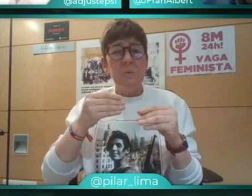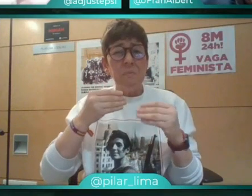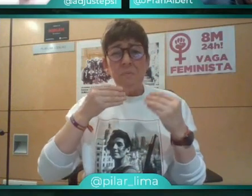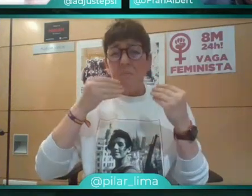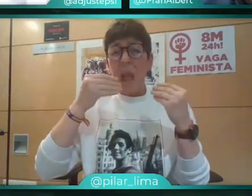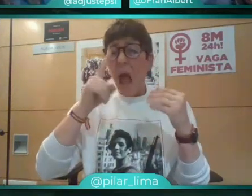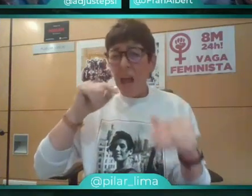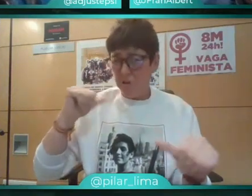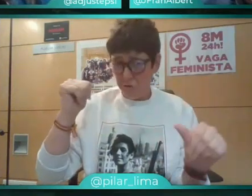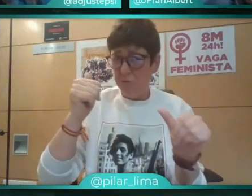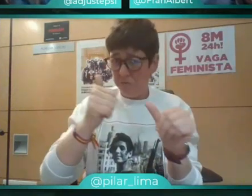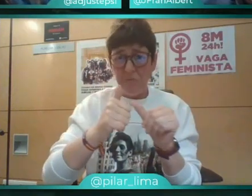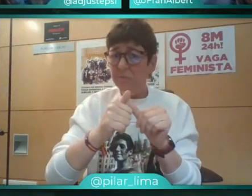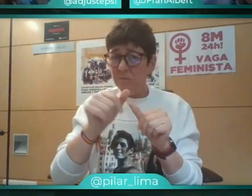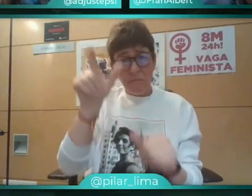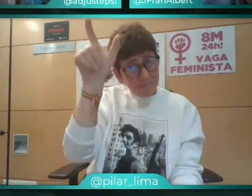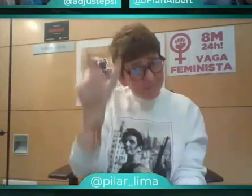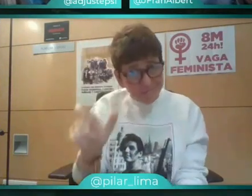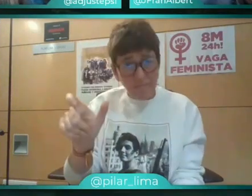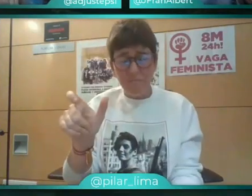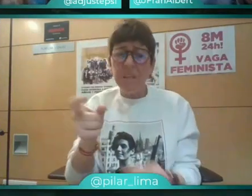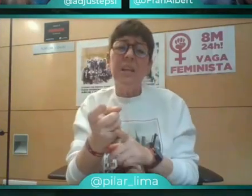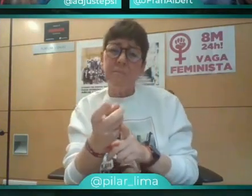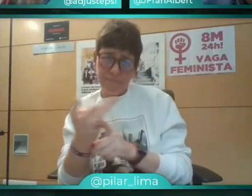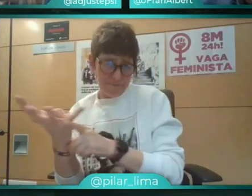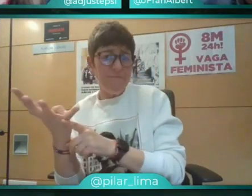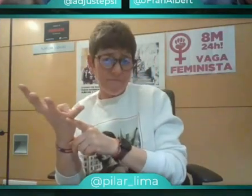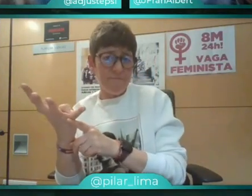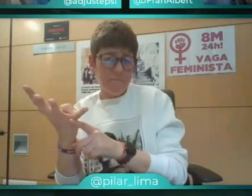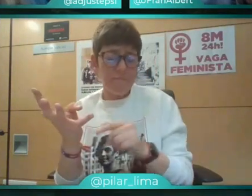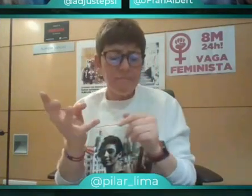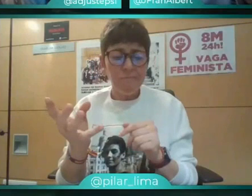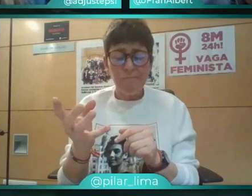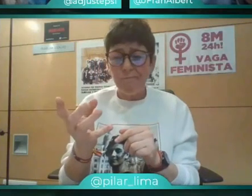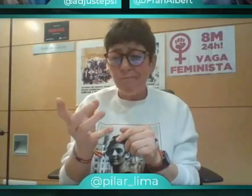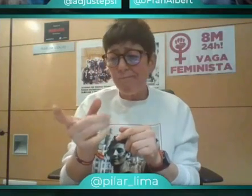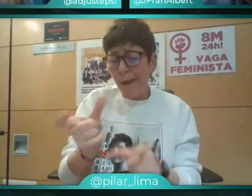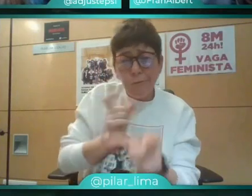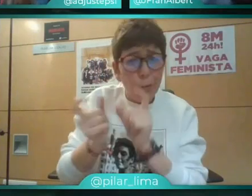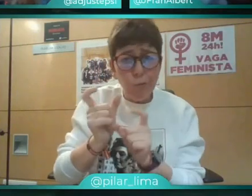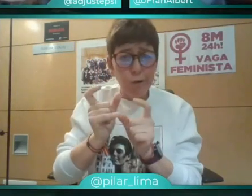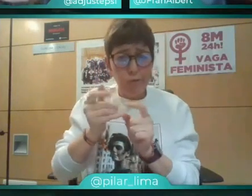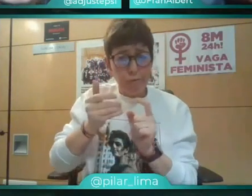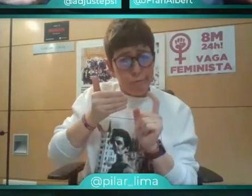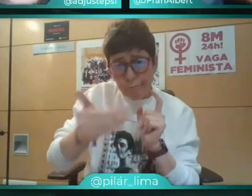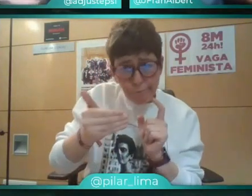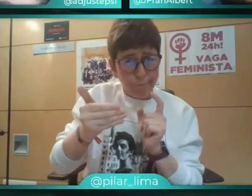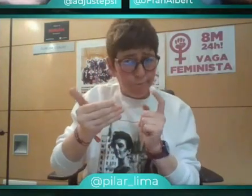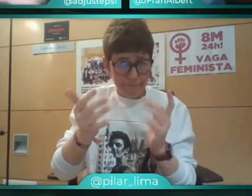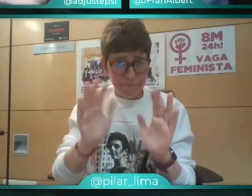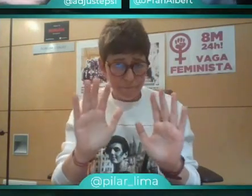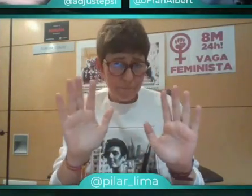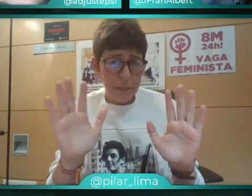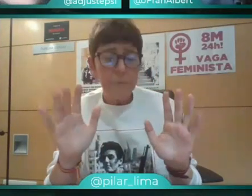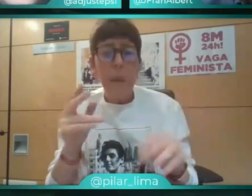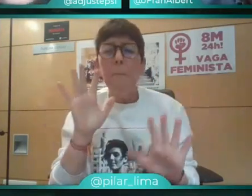Llevamos una semana brutales años diría yo eh contra ella y también con